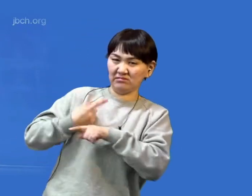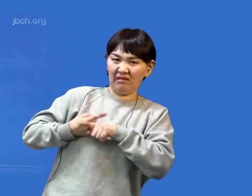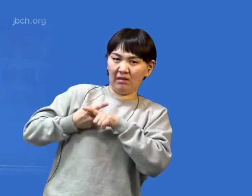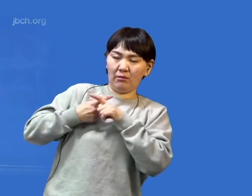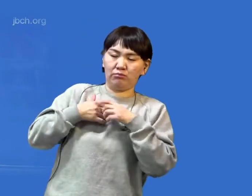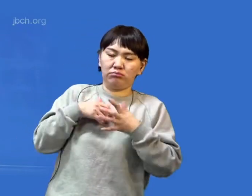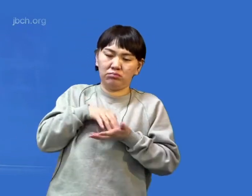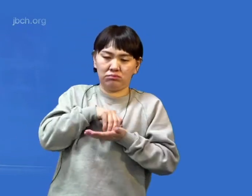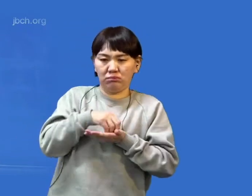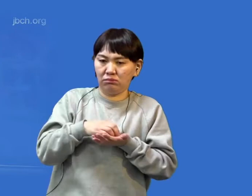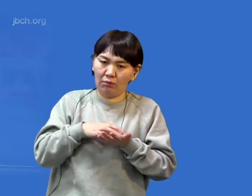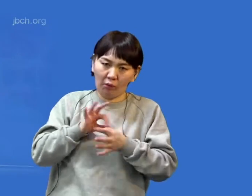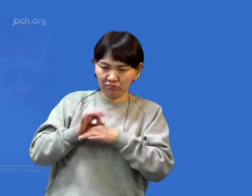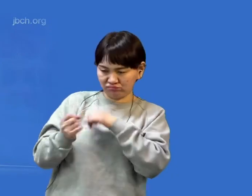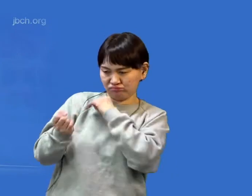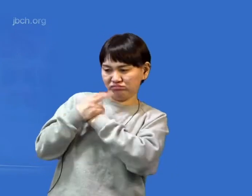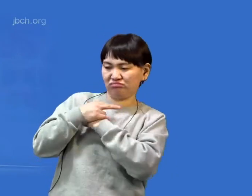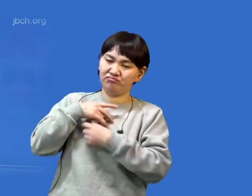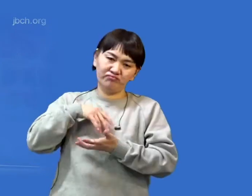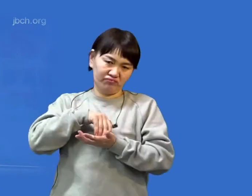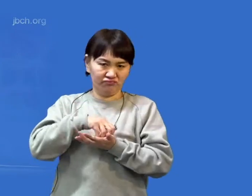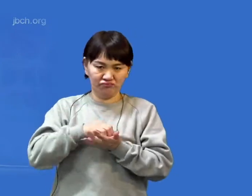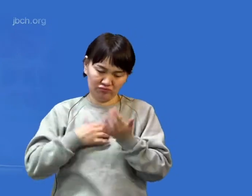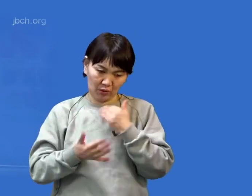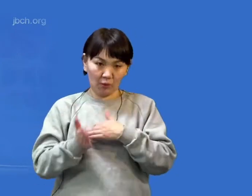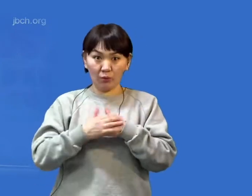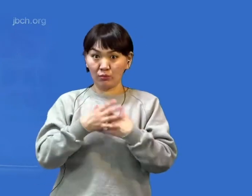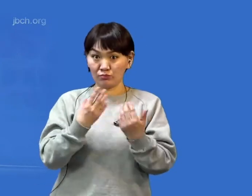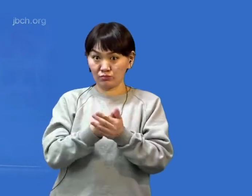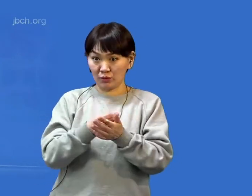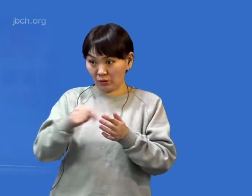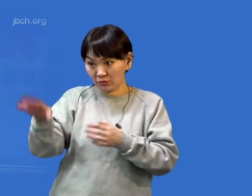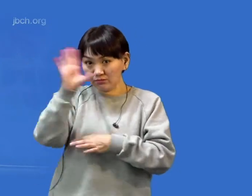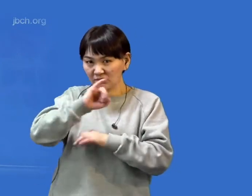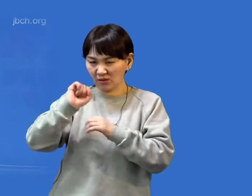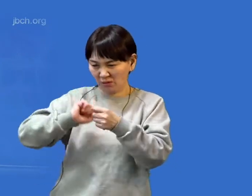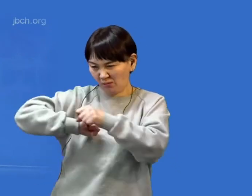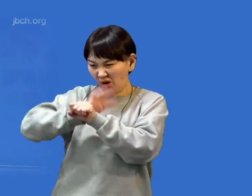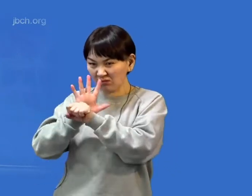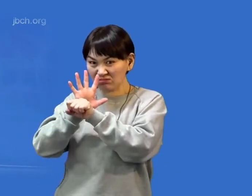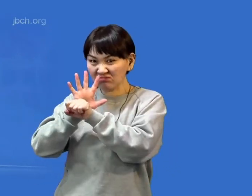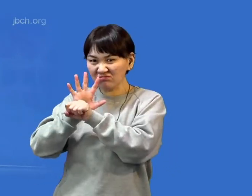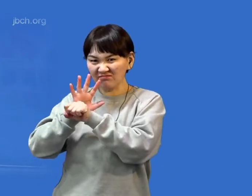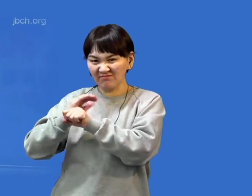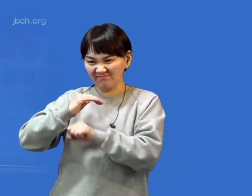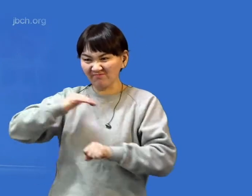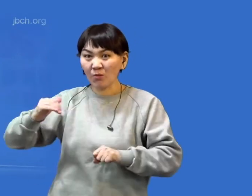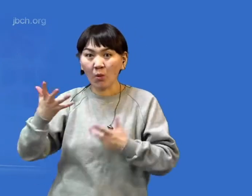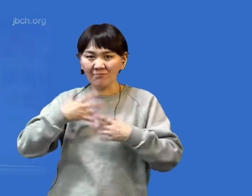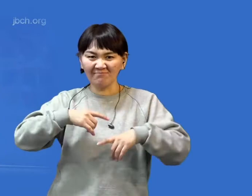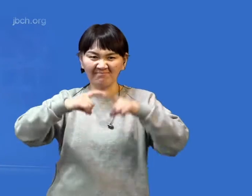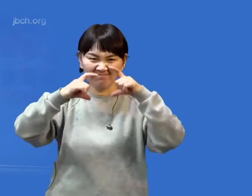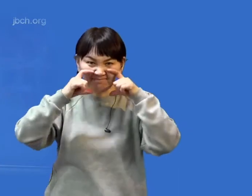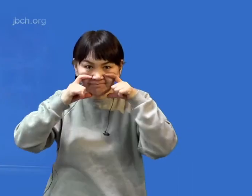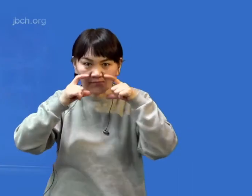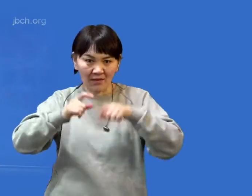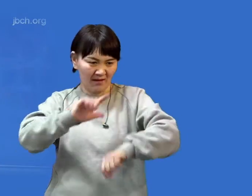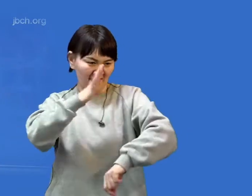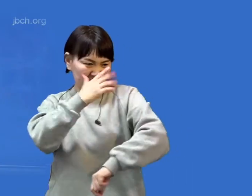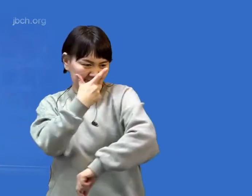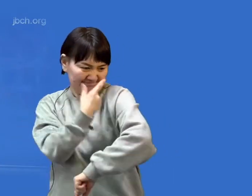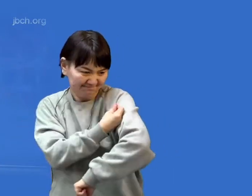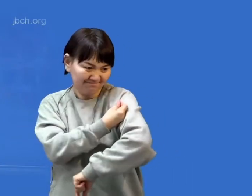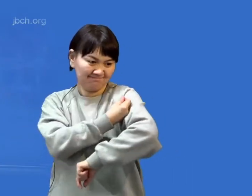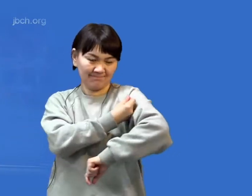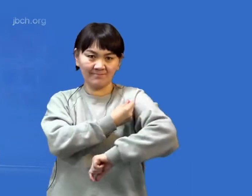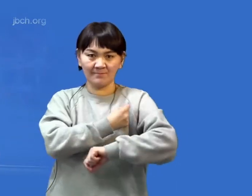ч гардаг. Тэгвэл коронавигийн эсрэг одоо бүгд тэрий тэмцэж байна. Маска зүүж чинь, вакцина хийлгэж чинь гэдэг чинь дайм байхгүй